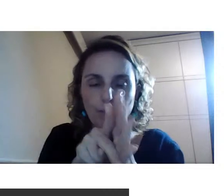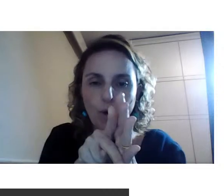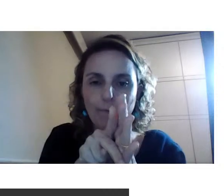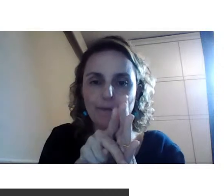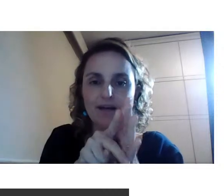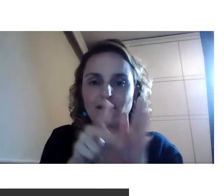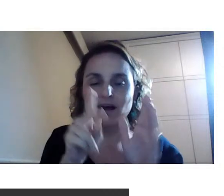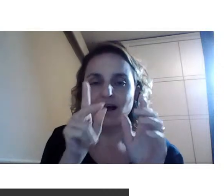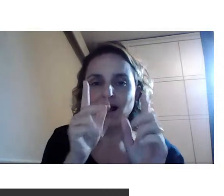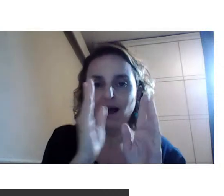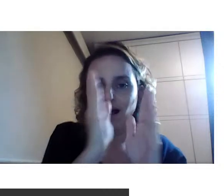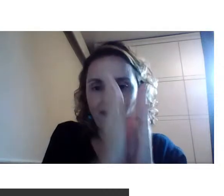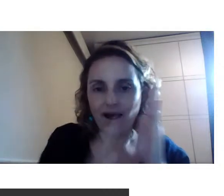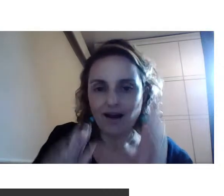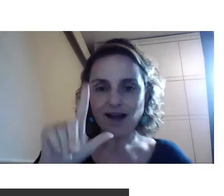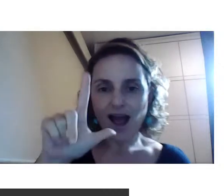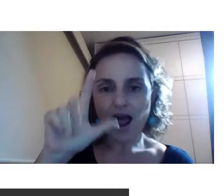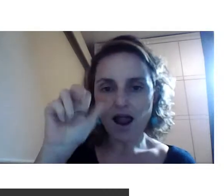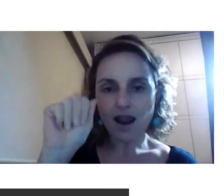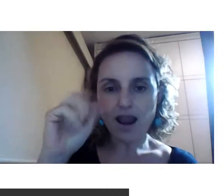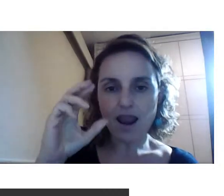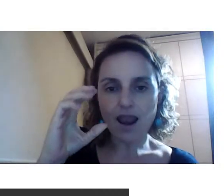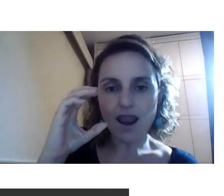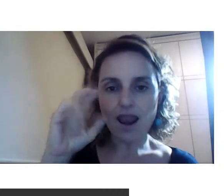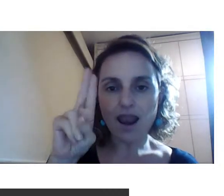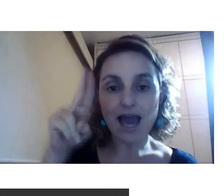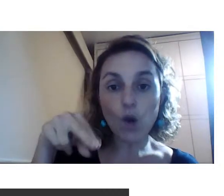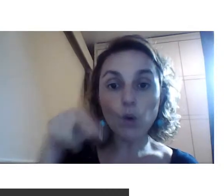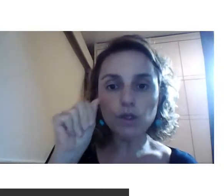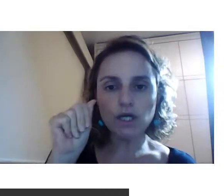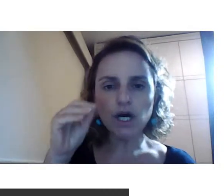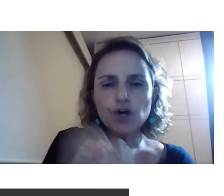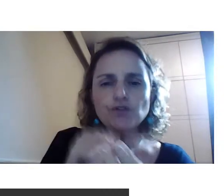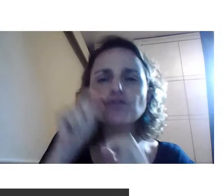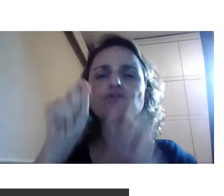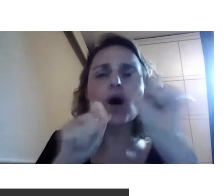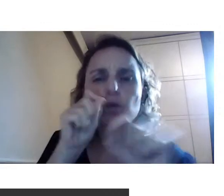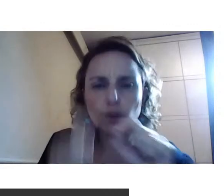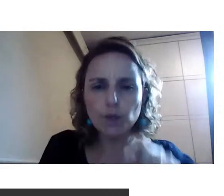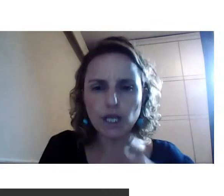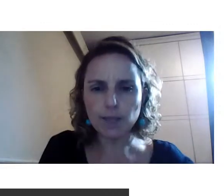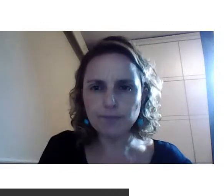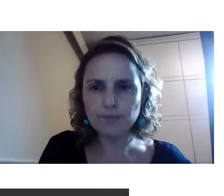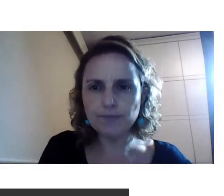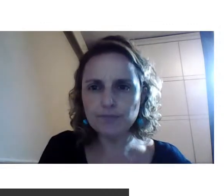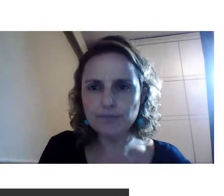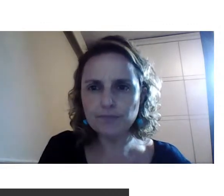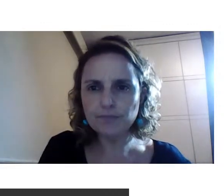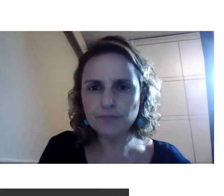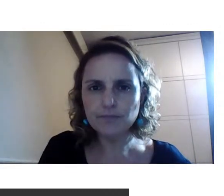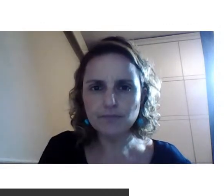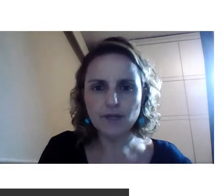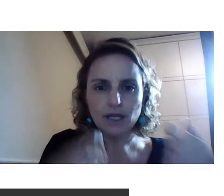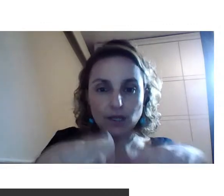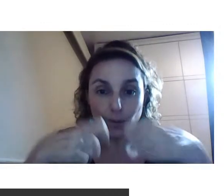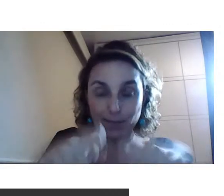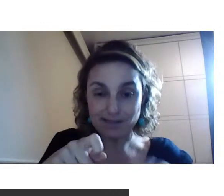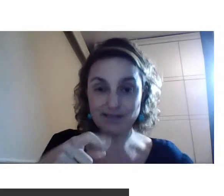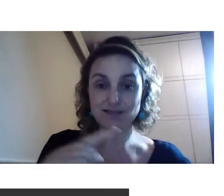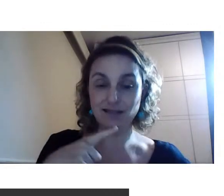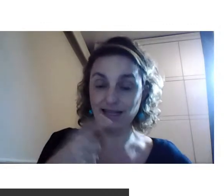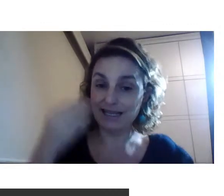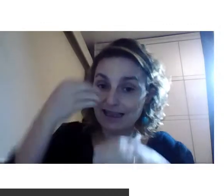e de experiência e de vida né na dentro da de